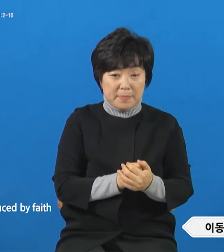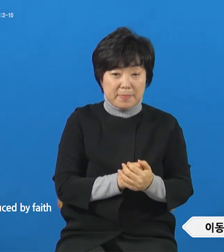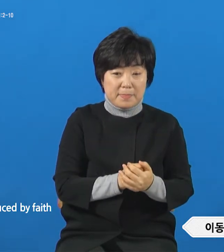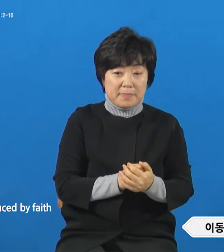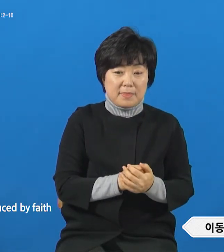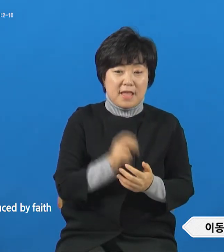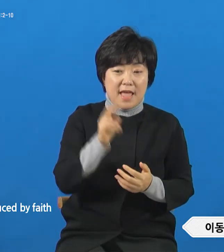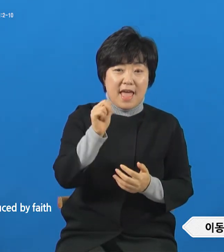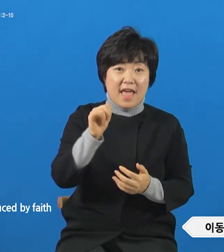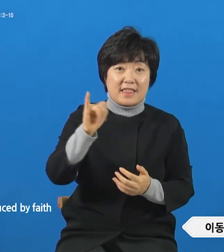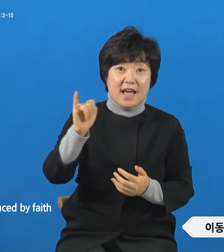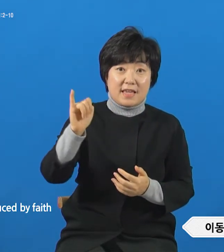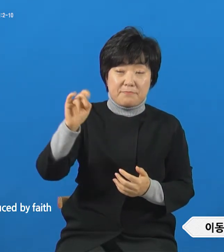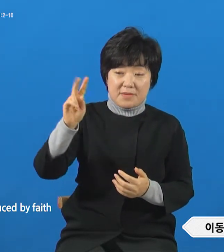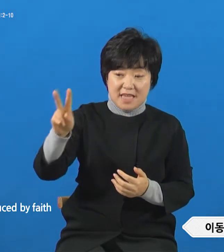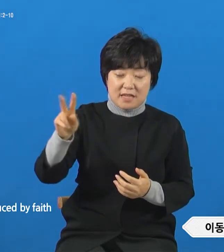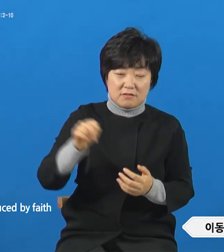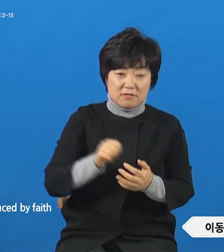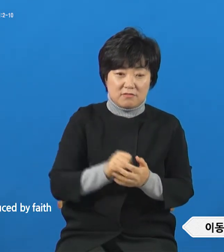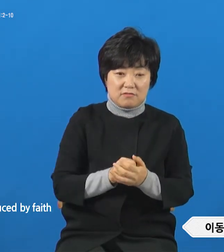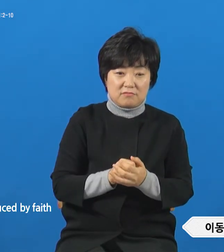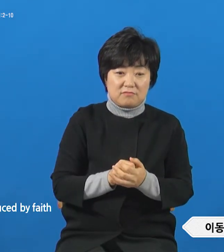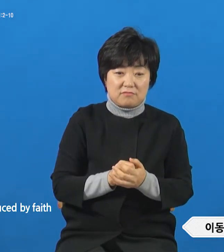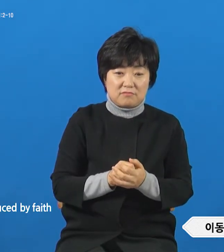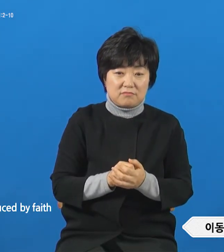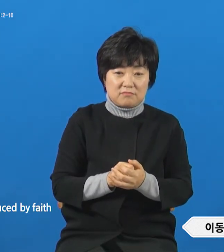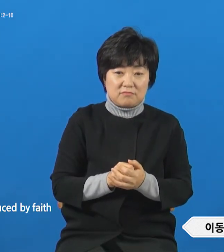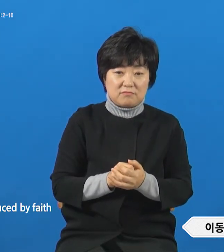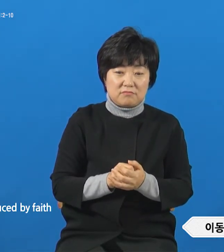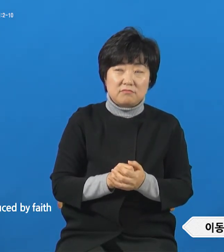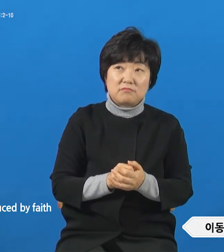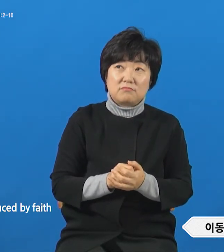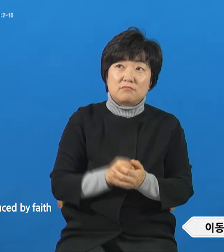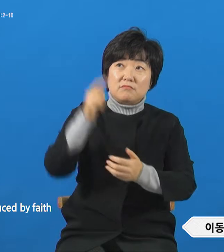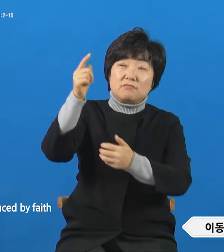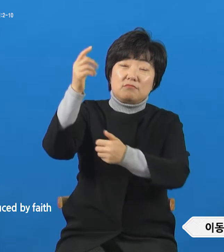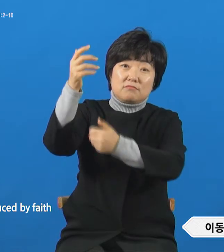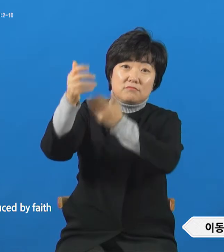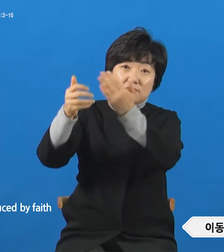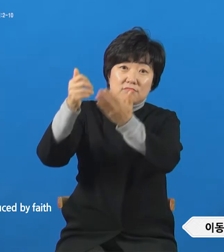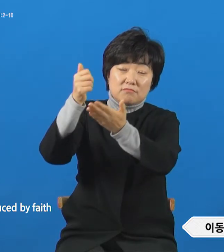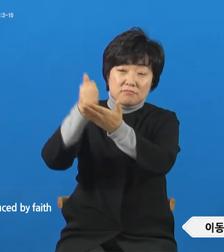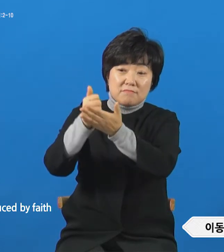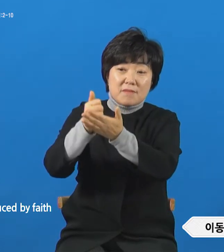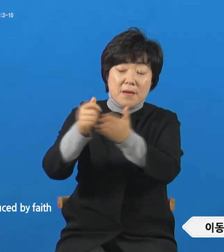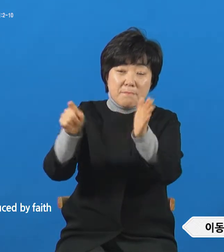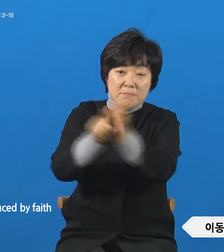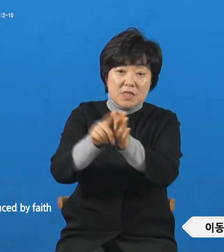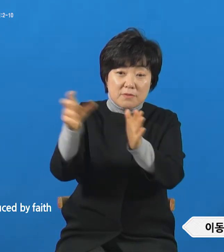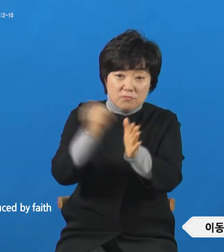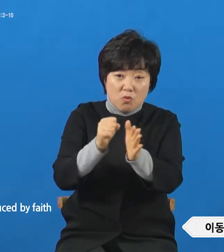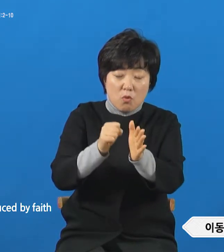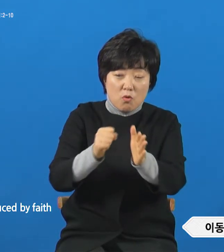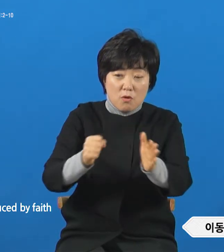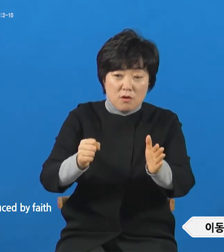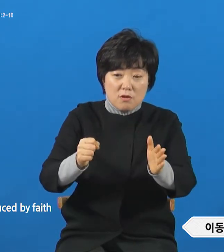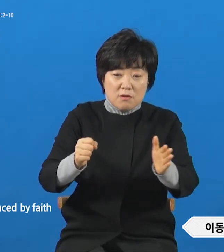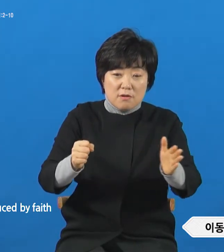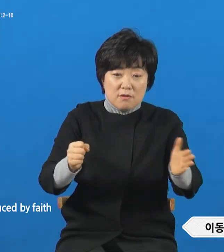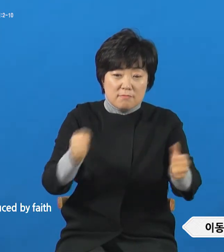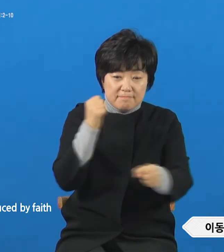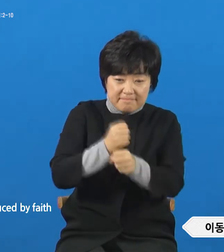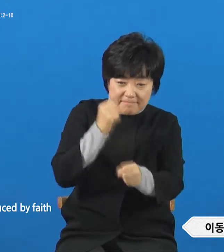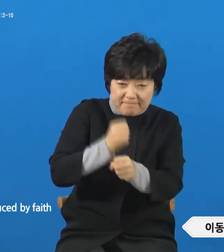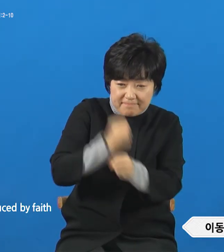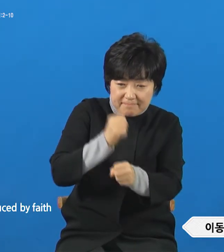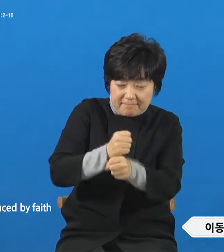NIV에는 이렇게 표기되어 있습니다. Your work produced by faith. 믿음으로 생산된,